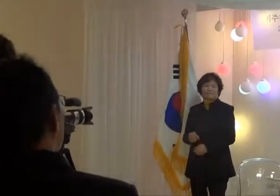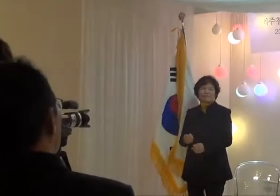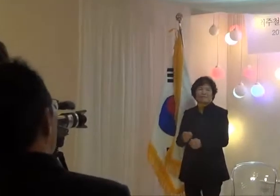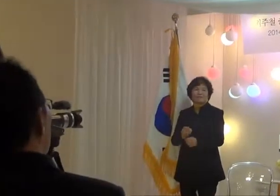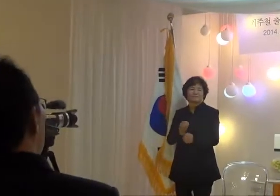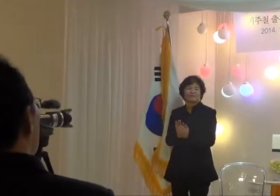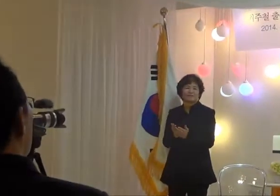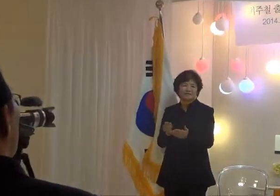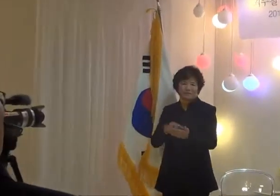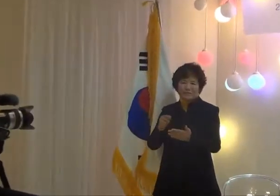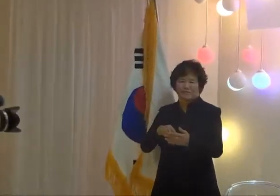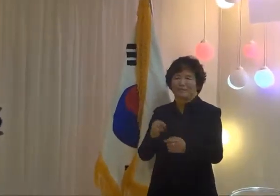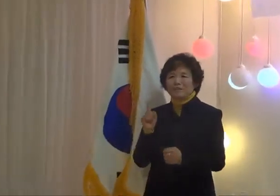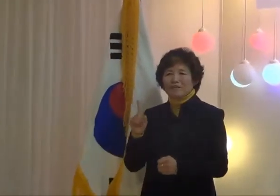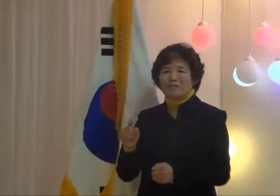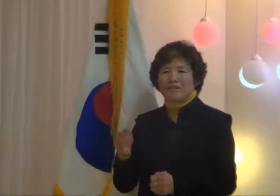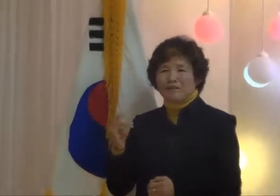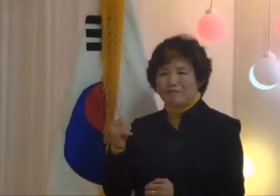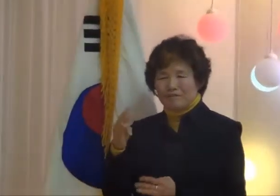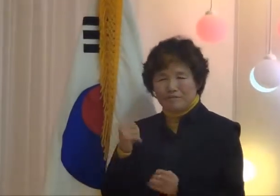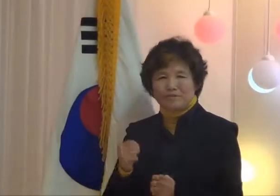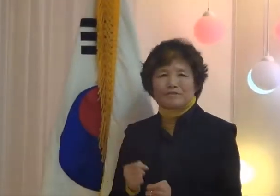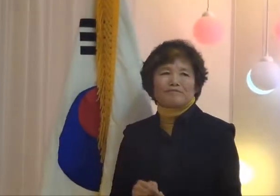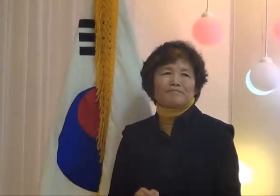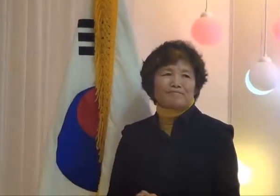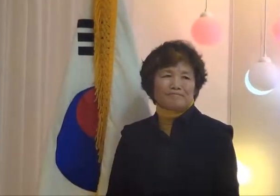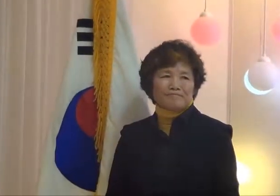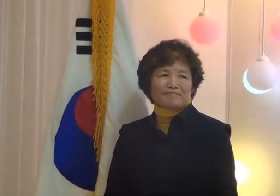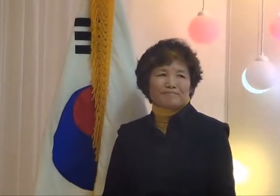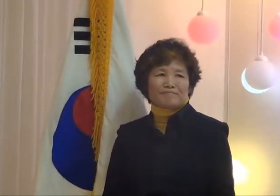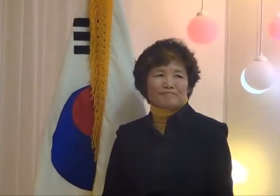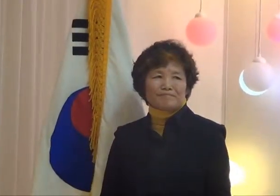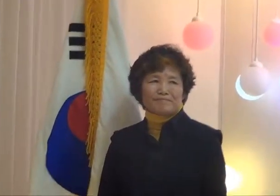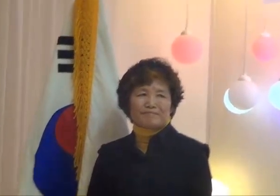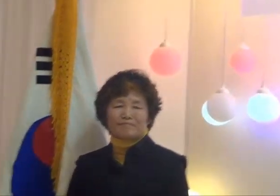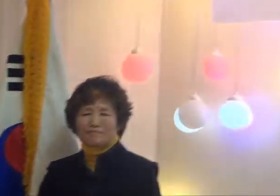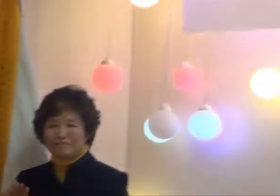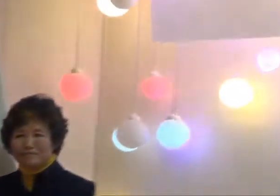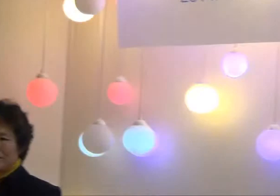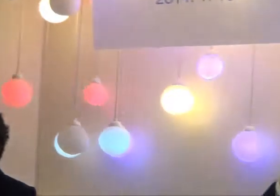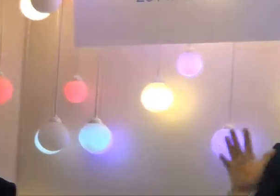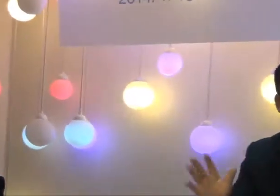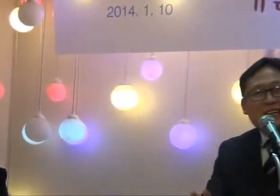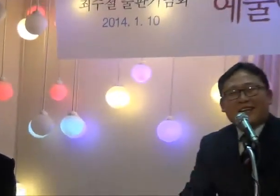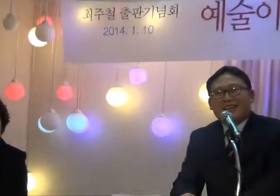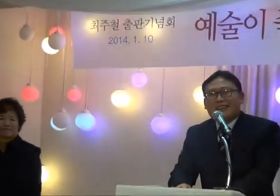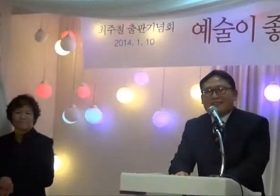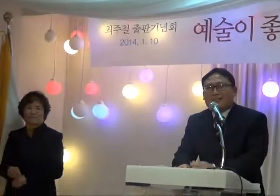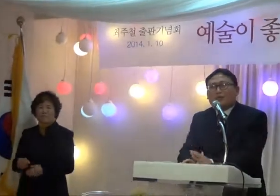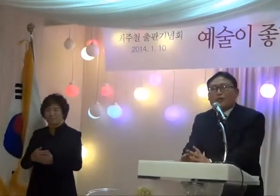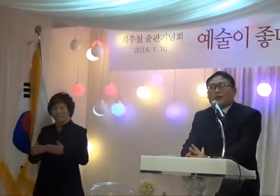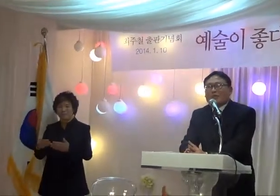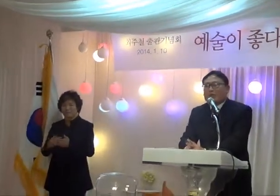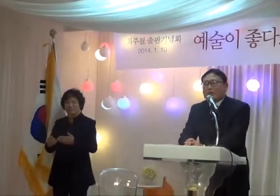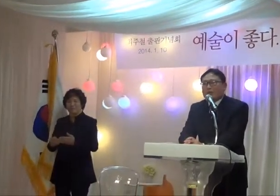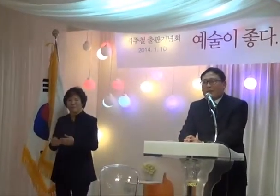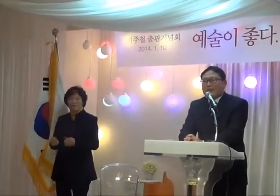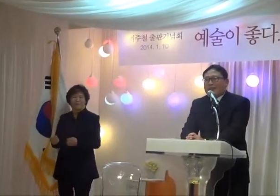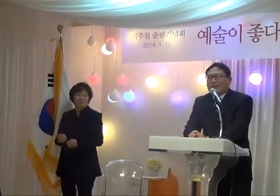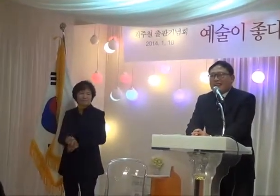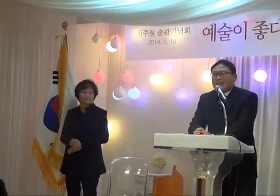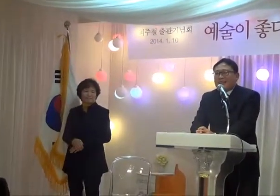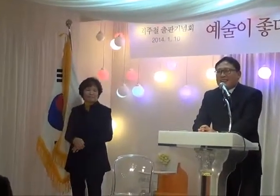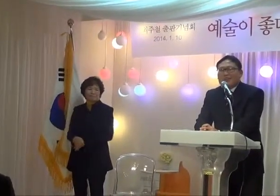하나에 며칠을 걸리면서 하는 거 보면 그런데 지금 말고 예를 들어 미술시장 너무